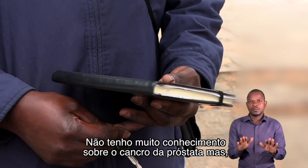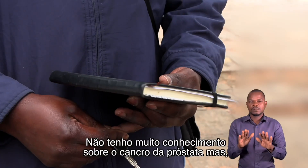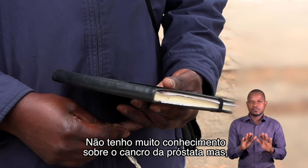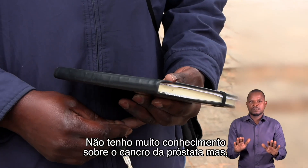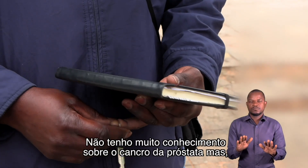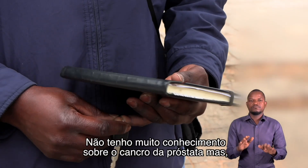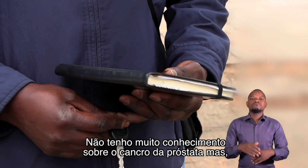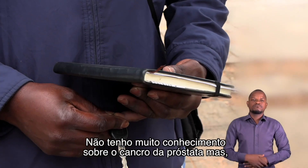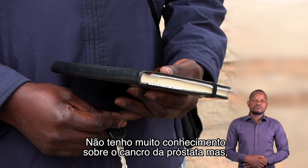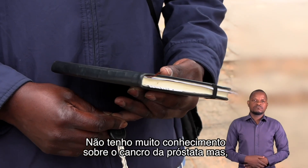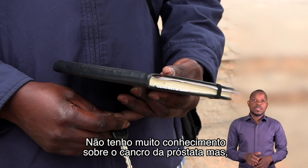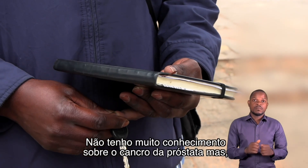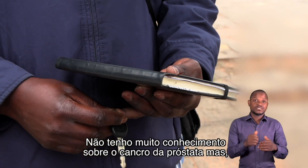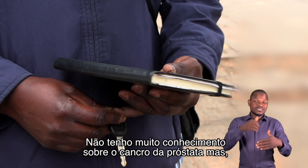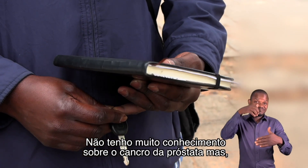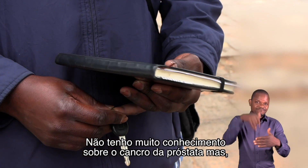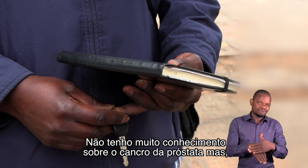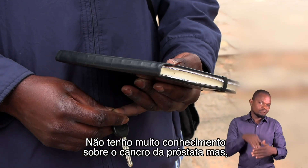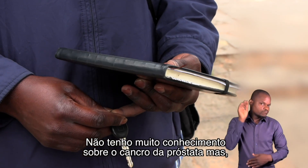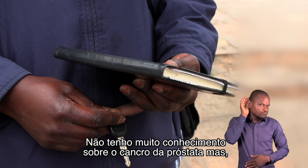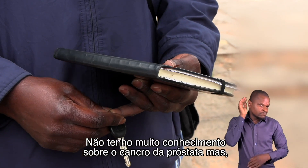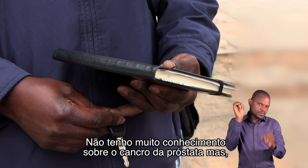Não tenho muito conhecimento sobre o cancro da próstata,